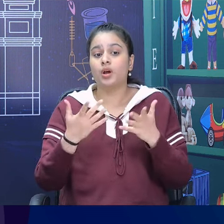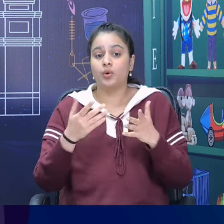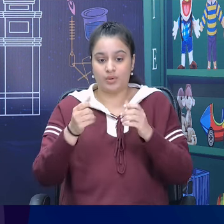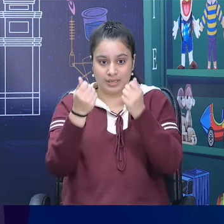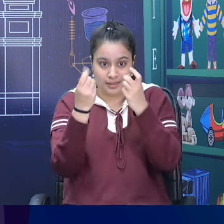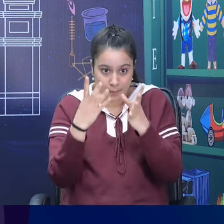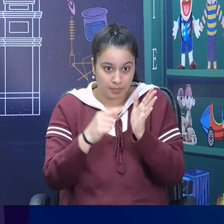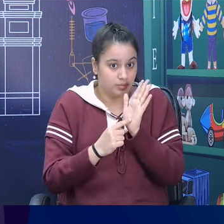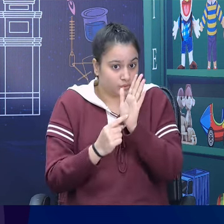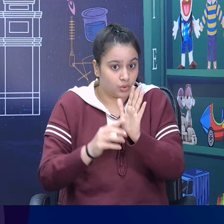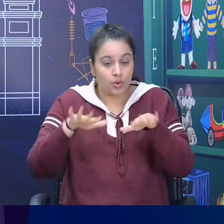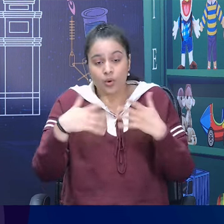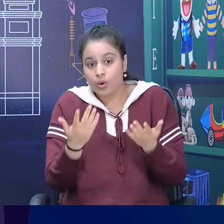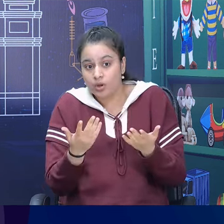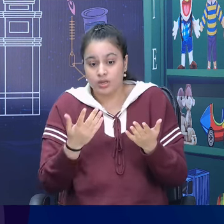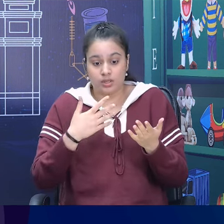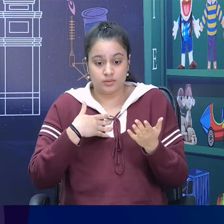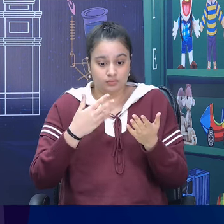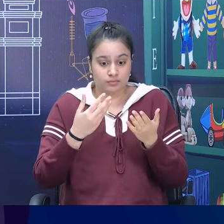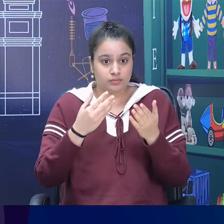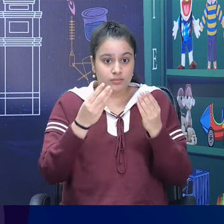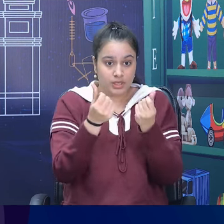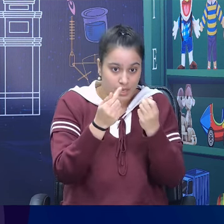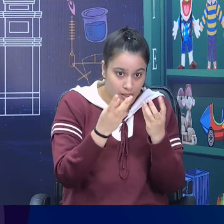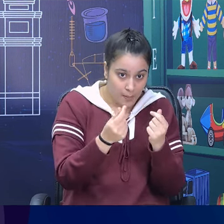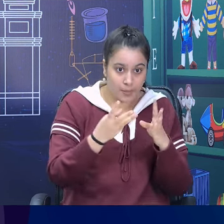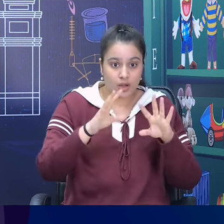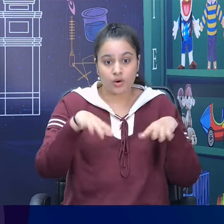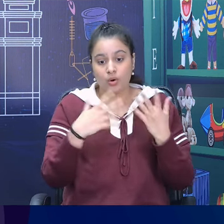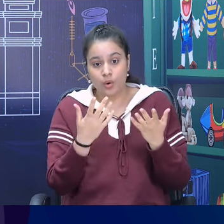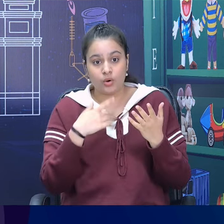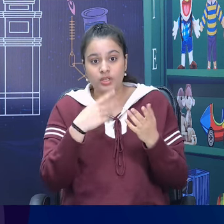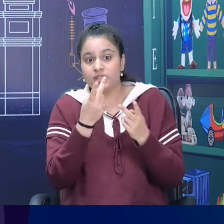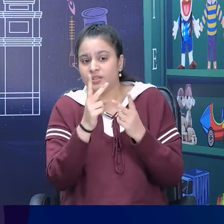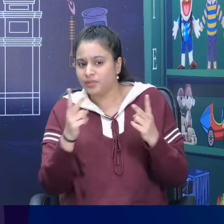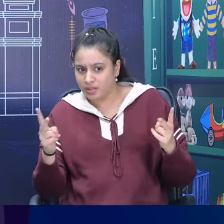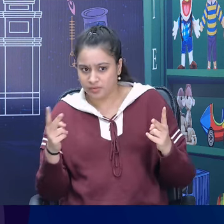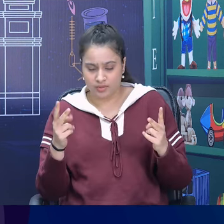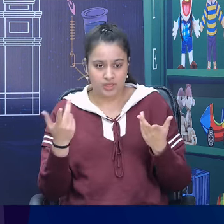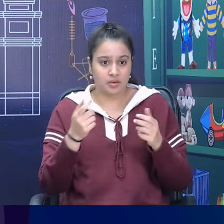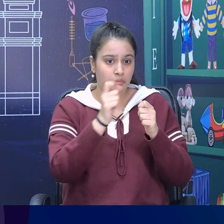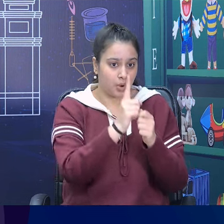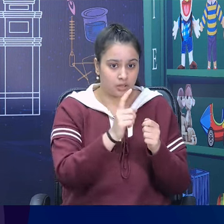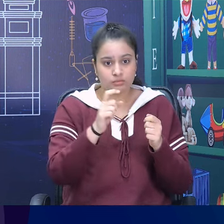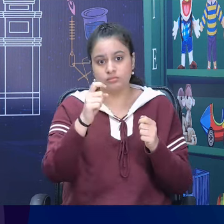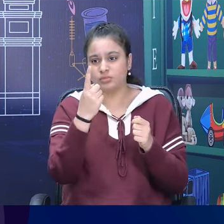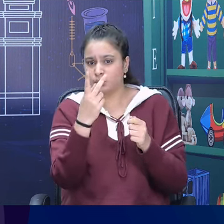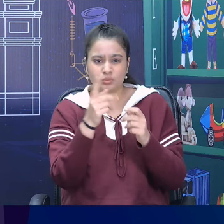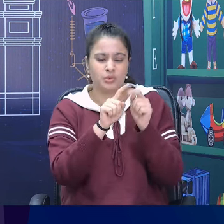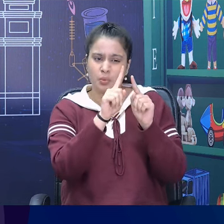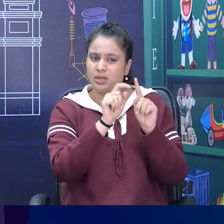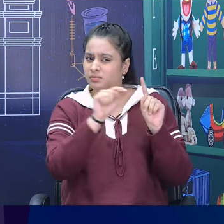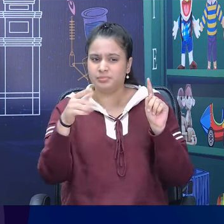मैथमेटिकल नोटेशन फॉर रिप्रेजेंटिंग नंबर्स ऑफ अ गिवन सेट बाय यूजिंग डिजिट और अदर सिंबल इन अ कंसिस्टेंट